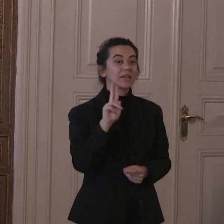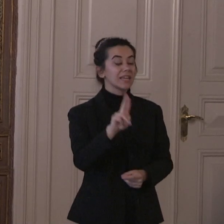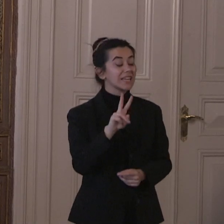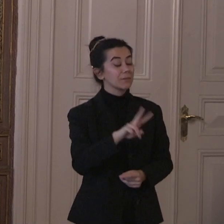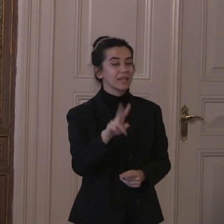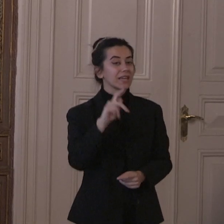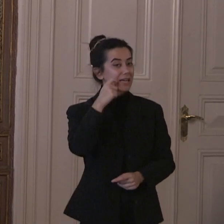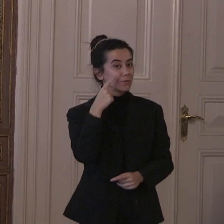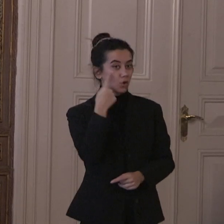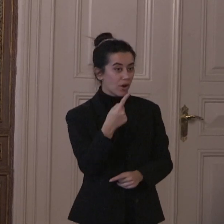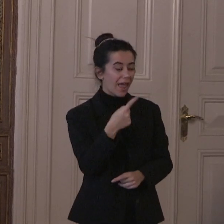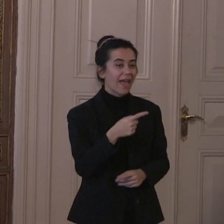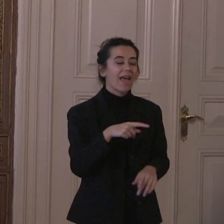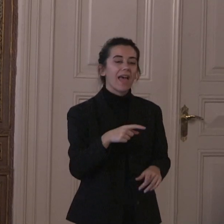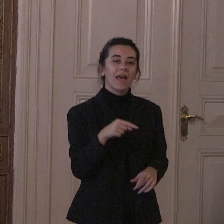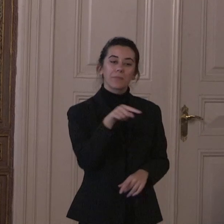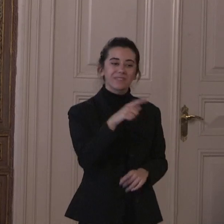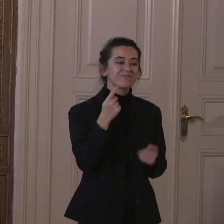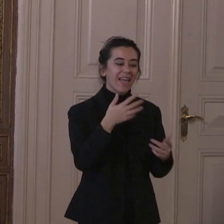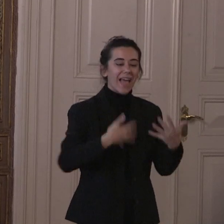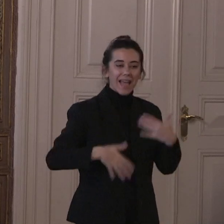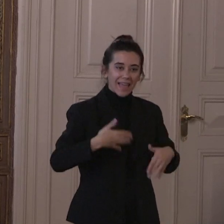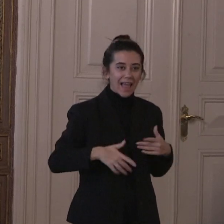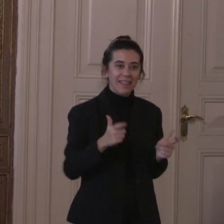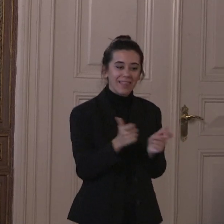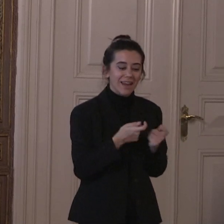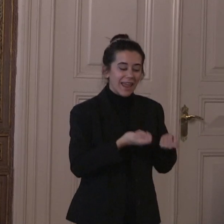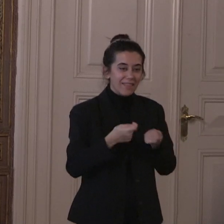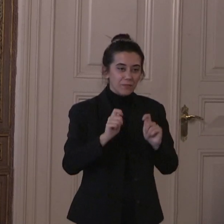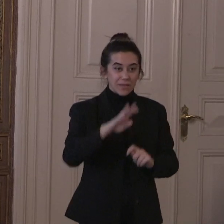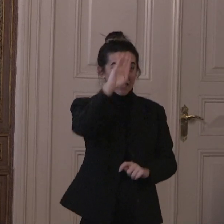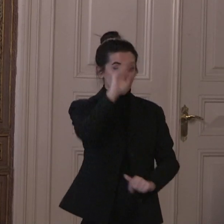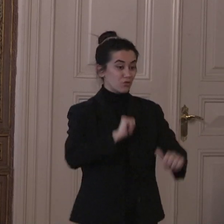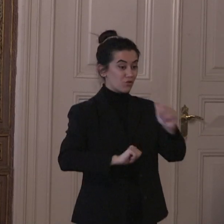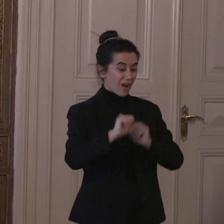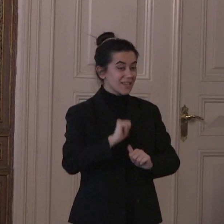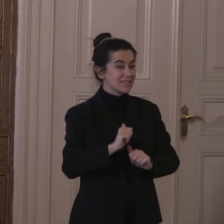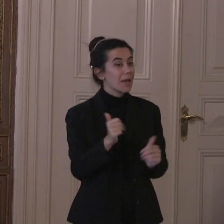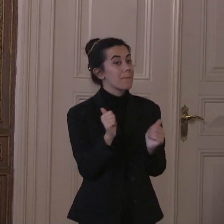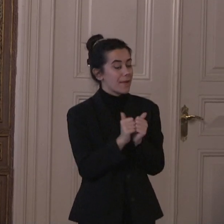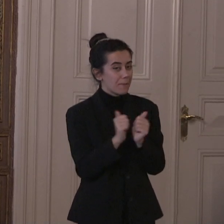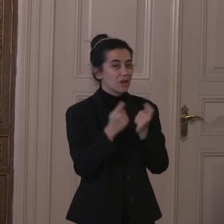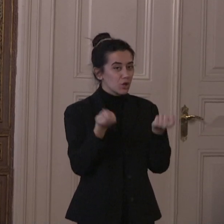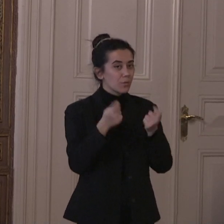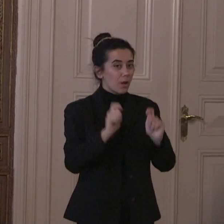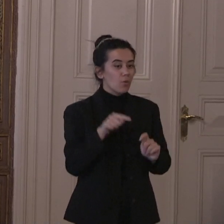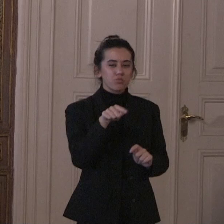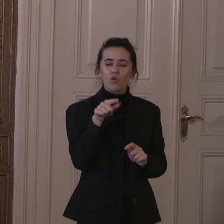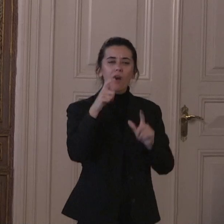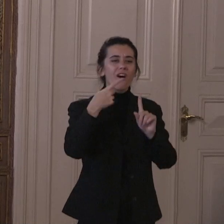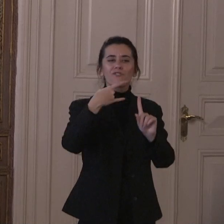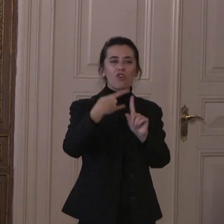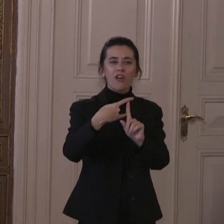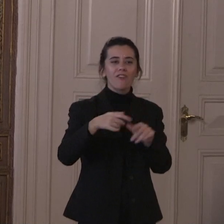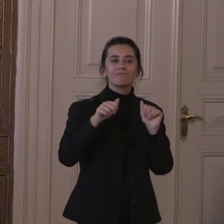Engelliler Derneği'nin etkinliği olarak İstanbul Üniversitesi ev sahipliği yaptık. Burada paylaştığım resimlerde